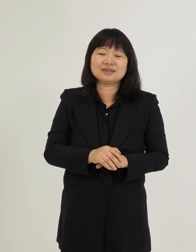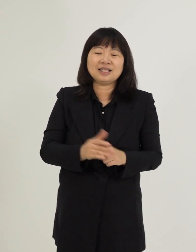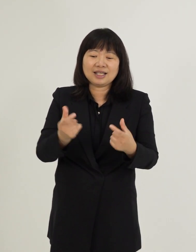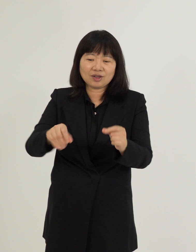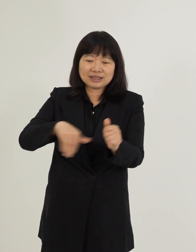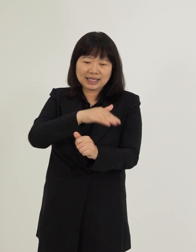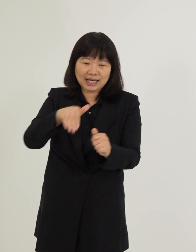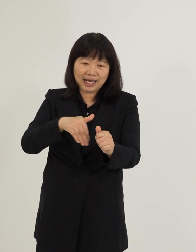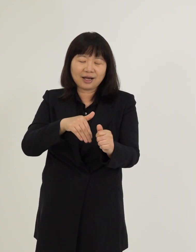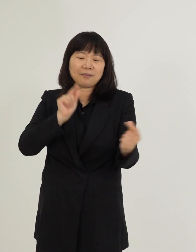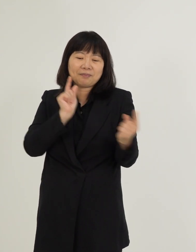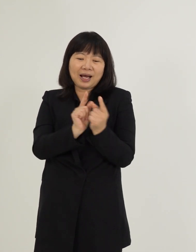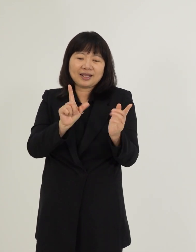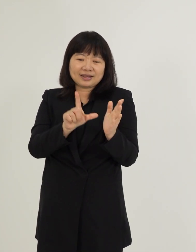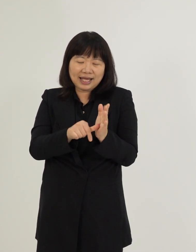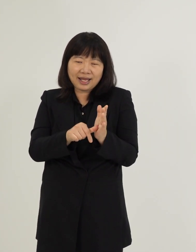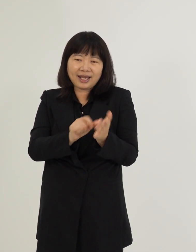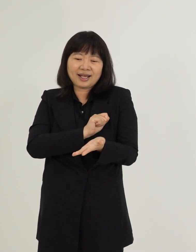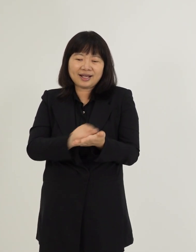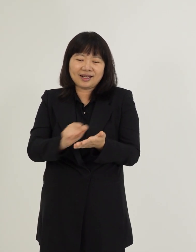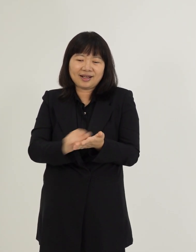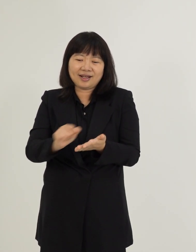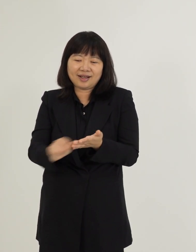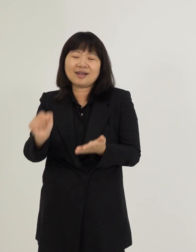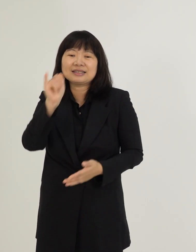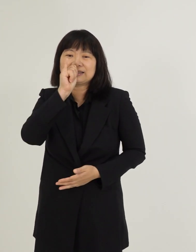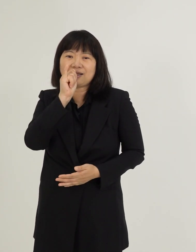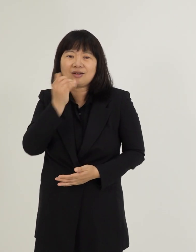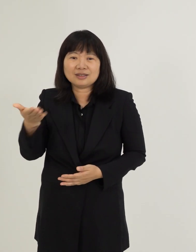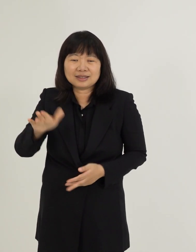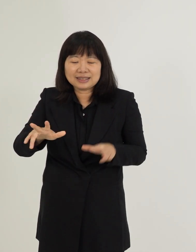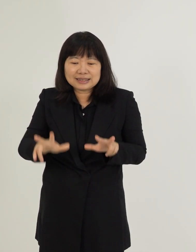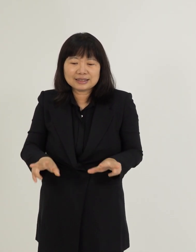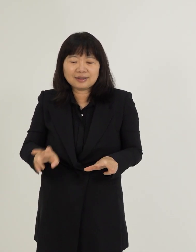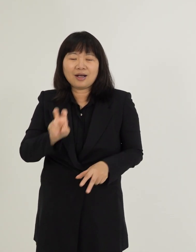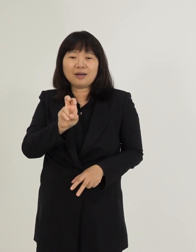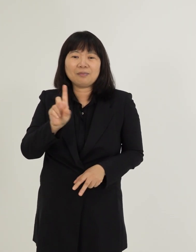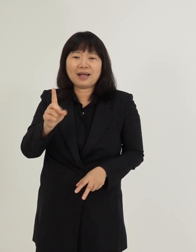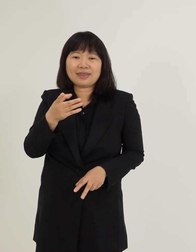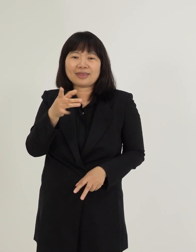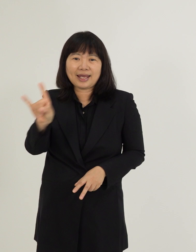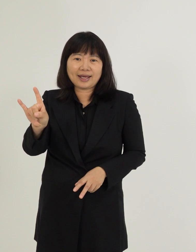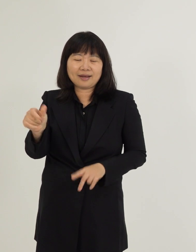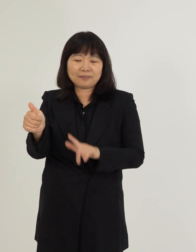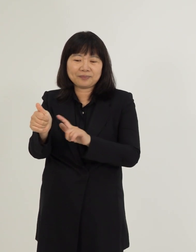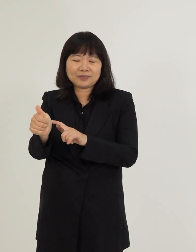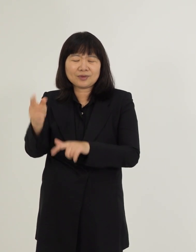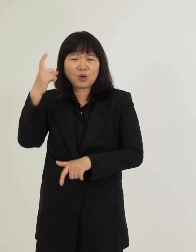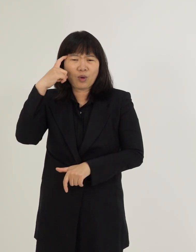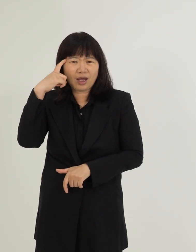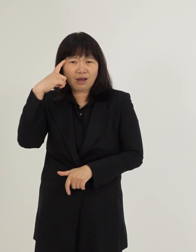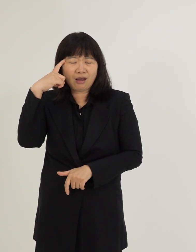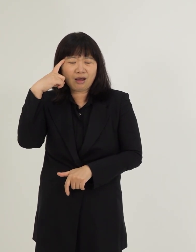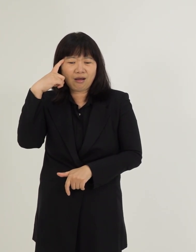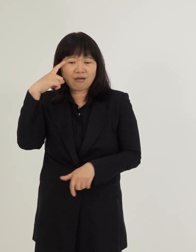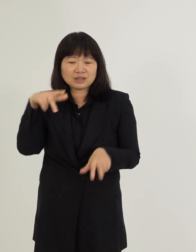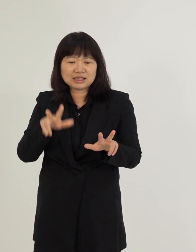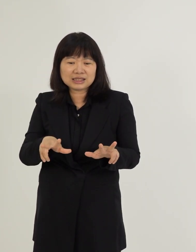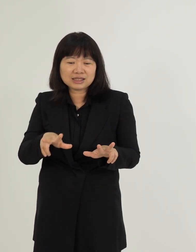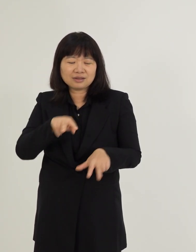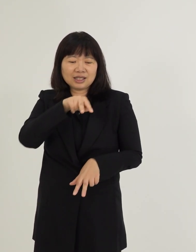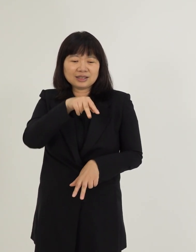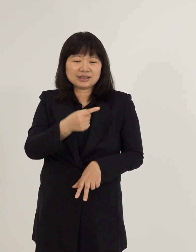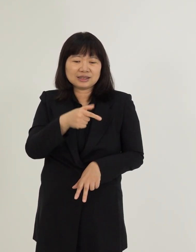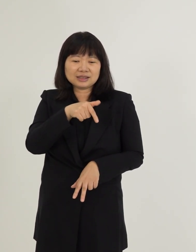거예요. 근데 지금 마태는 왜 하필 이